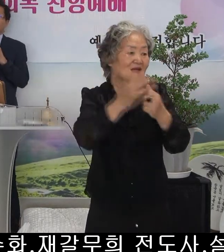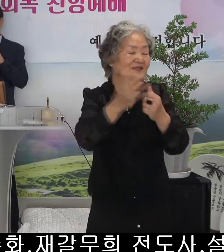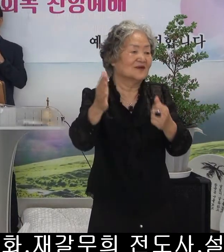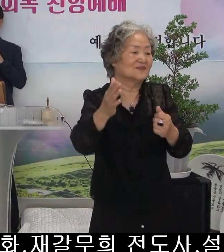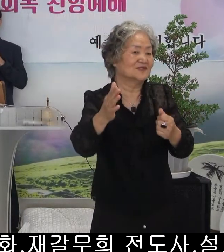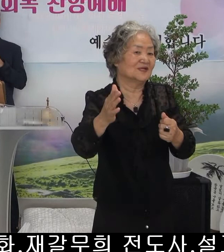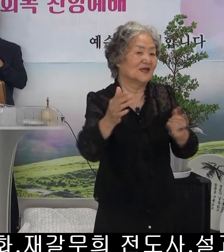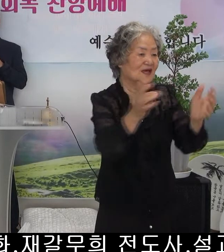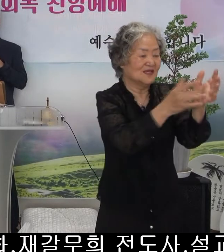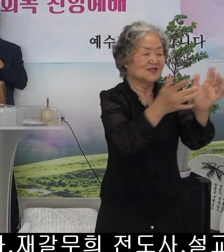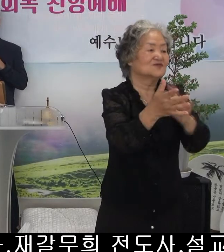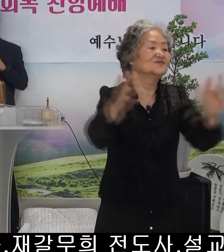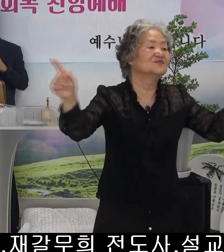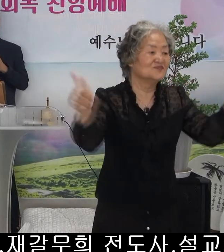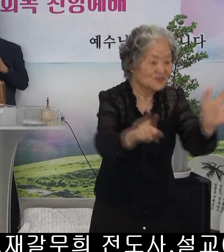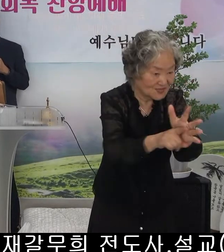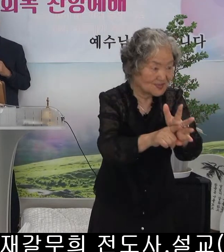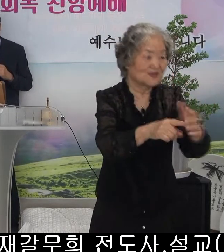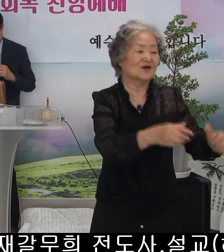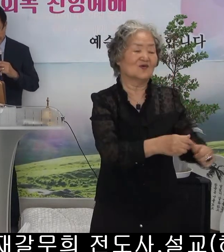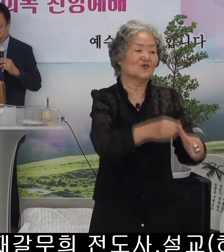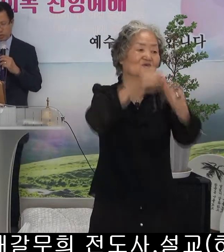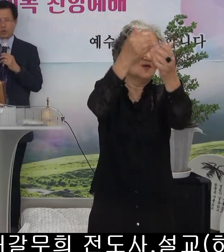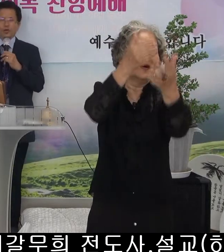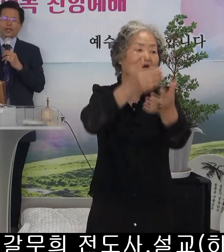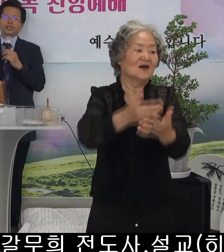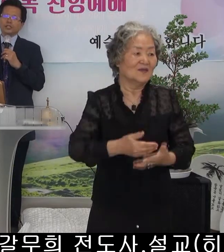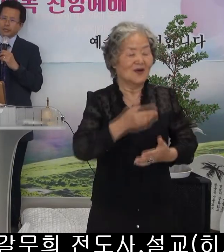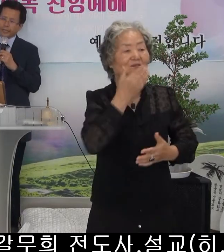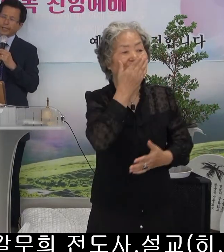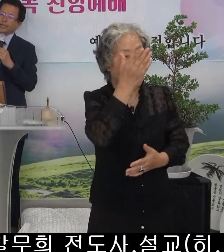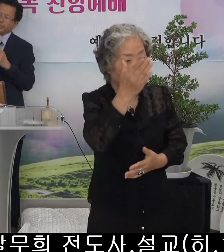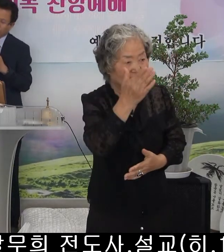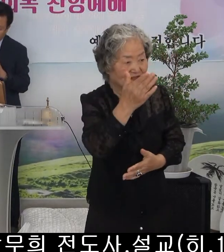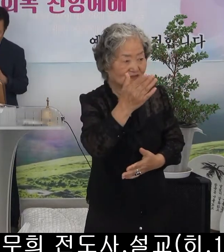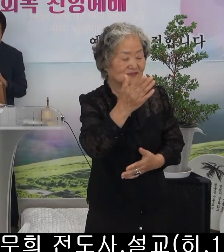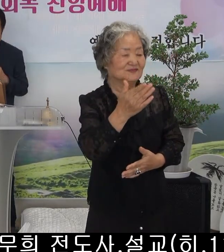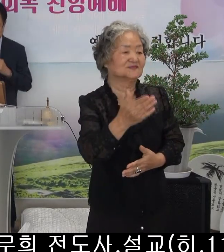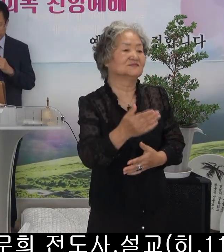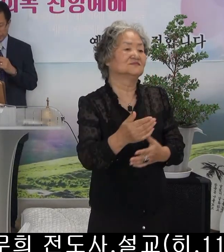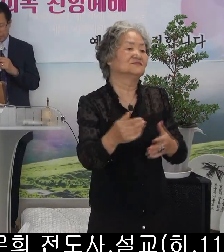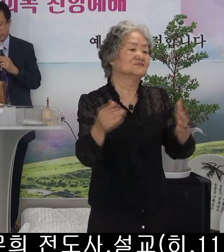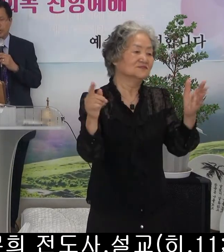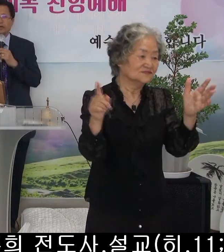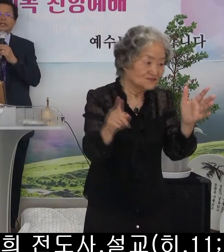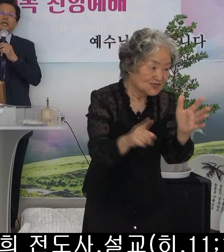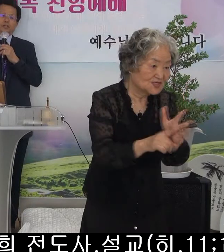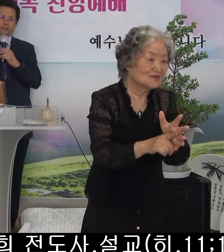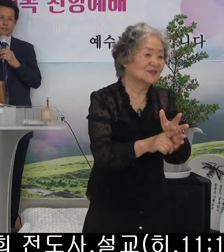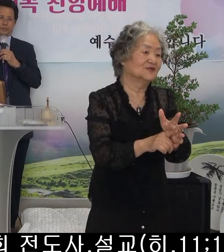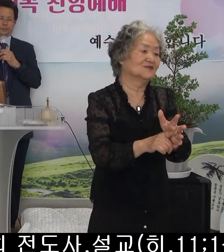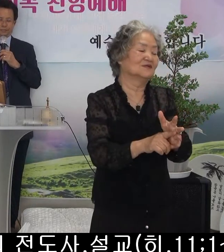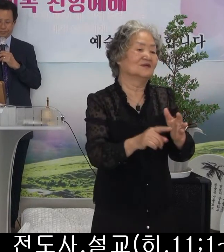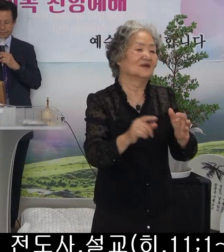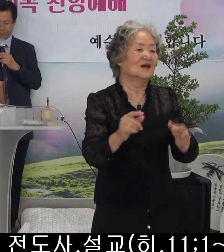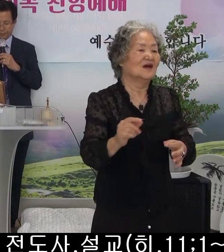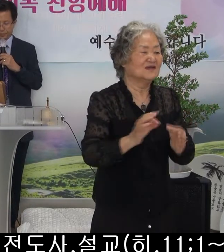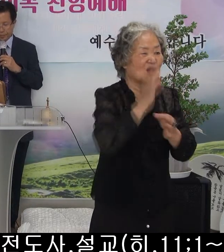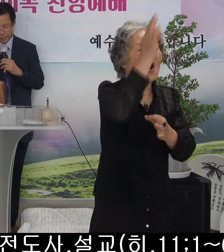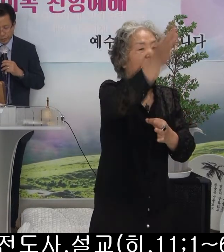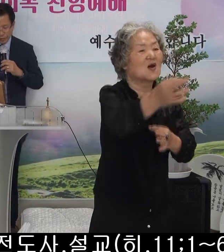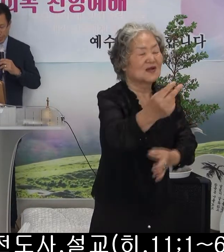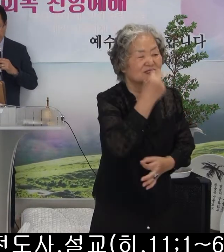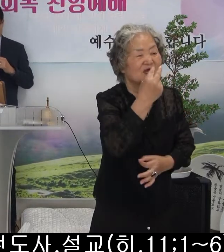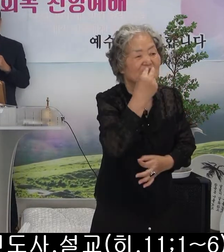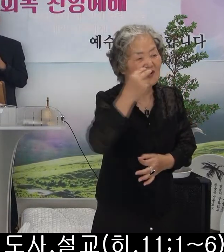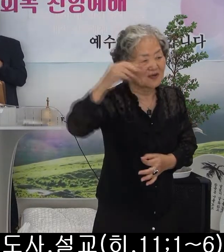받는다 라고 말씀해주고 있어요. 믿음은 예수 그리스도를 통해 영원한 생명을 얻게 되는 것이에요.